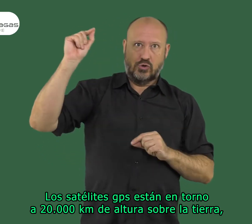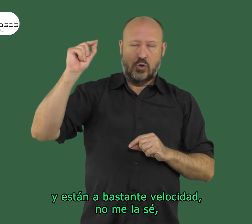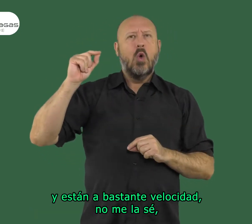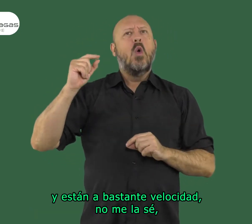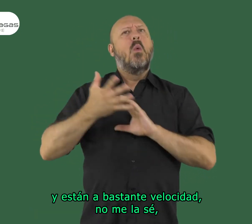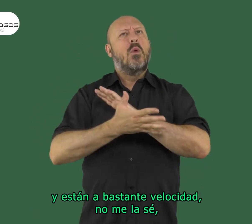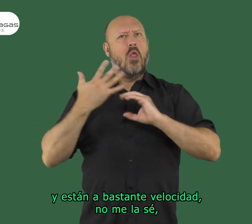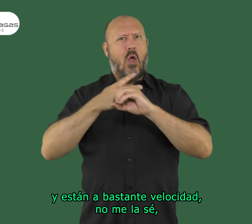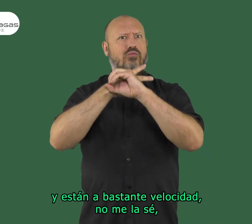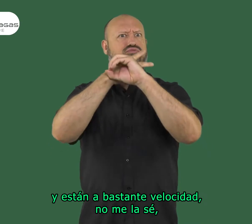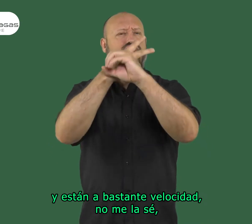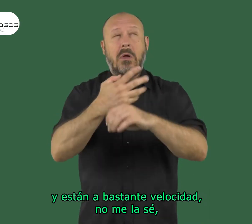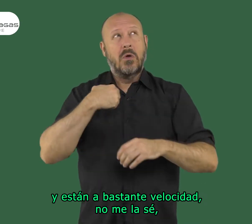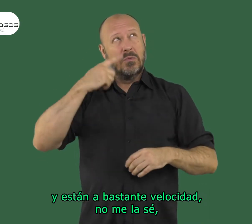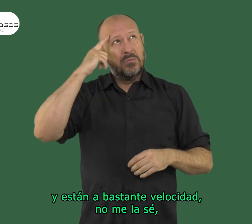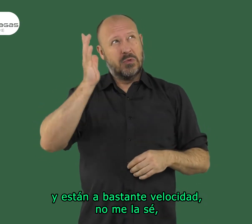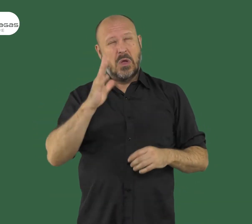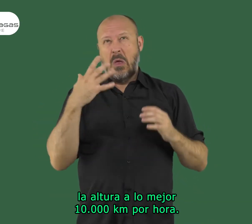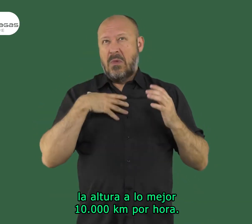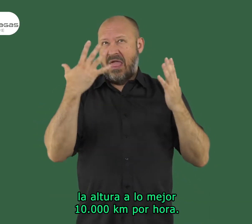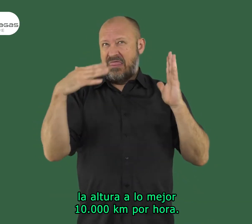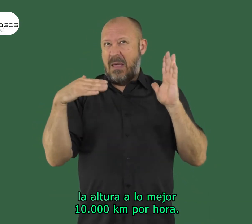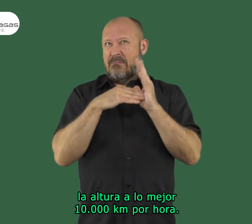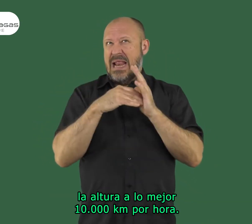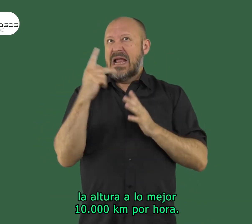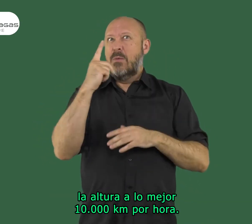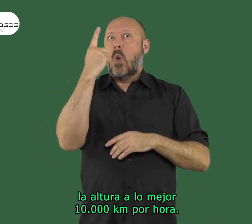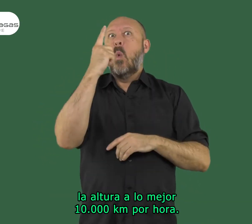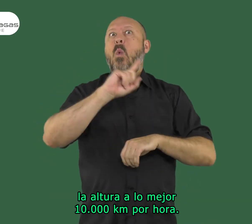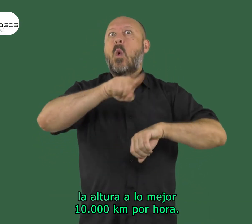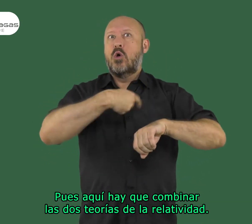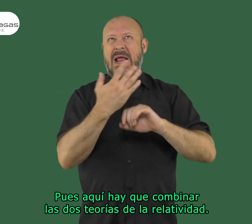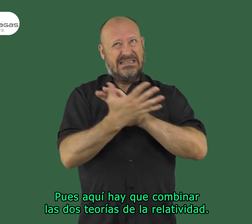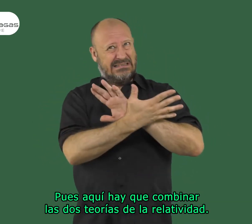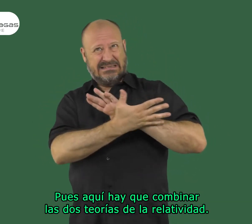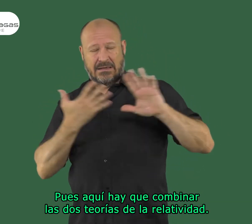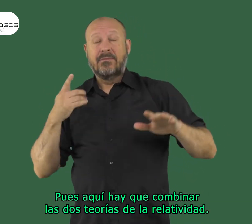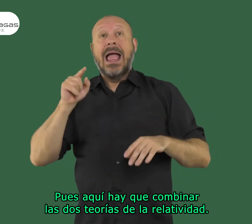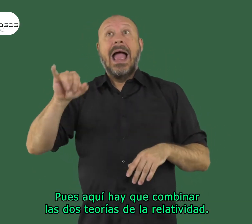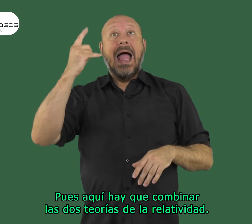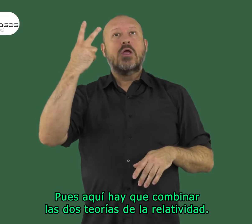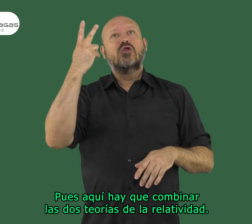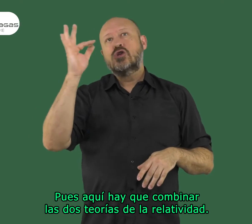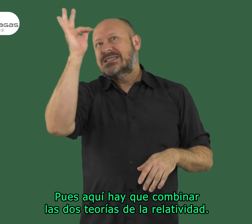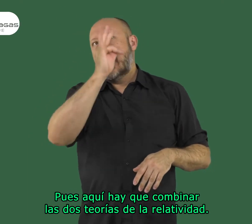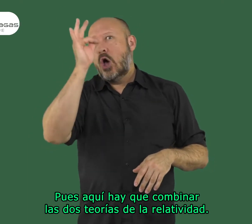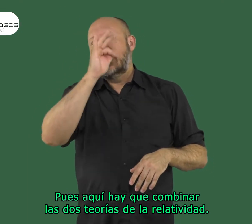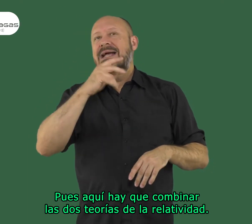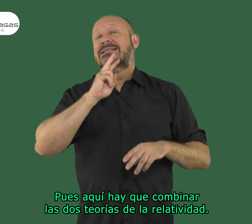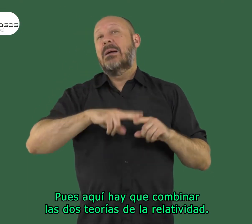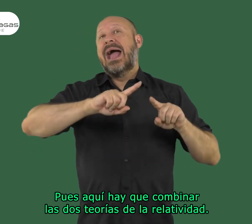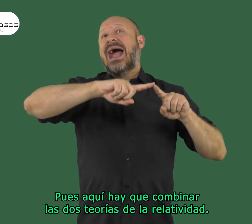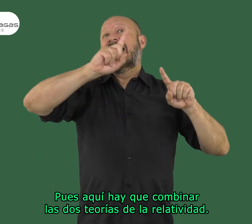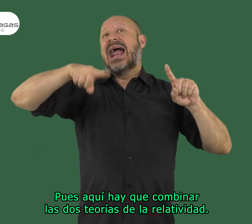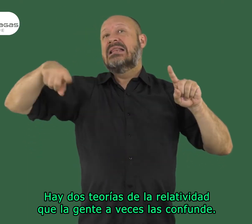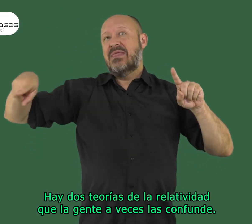la Tierra y están a bastante velocidad, no me la sé, por la altura a lo mejor 10.000 kilómetros por hora. Pues aquí hay que combinar las dos teorías